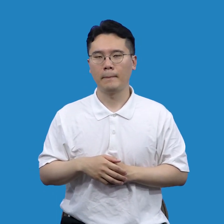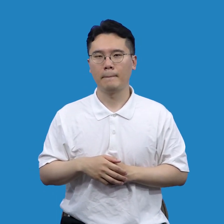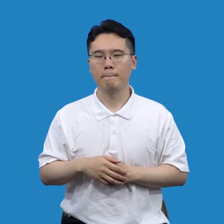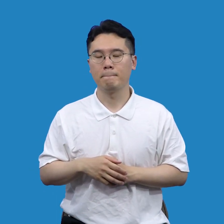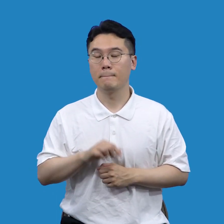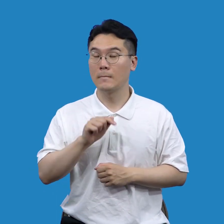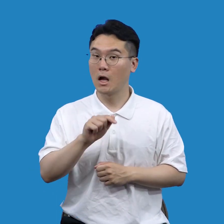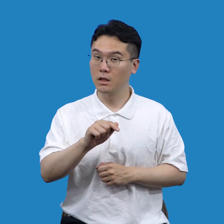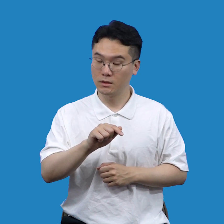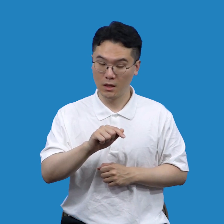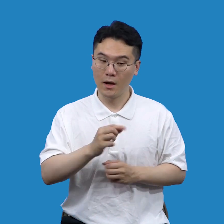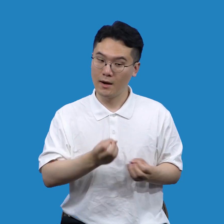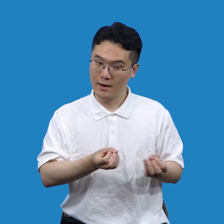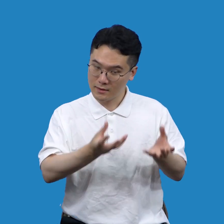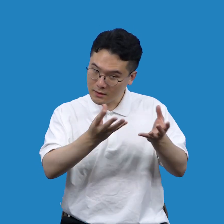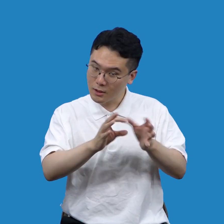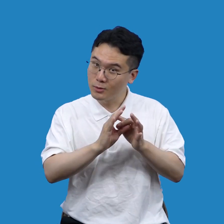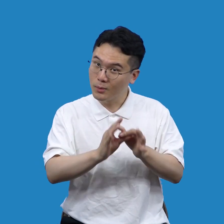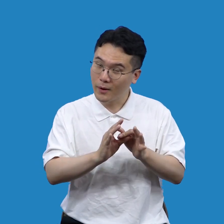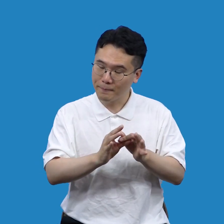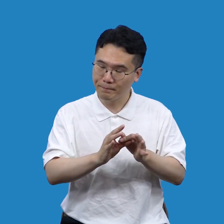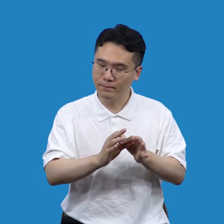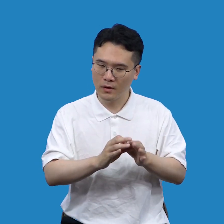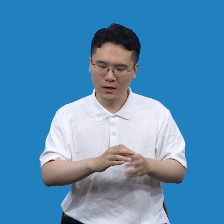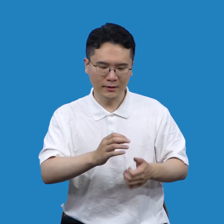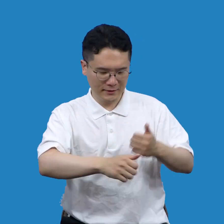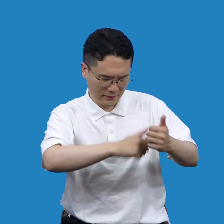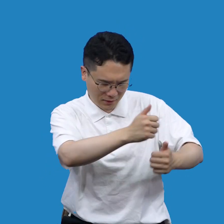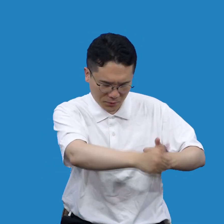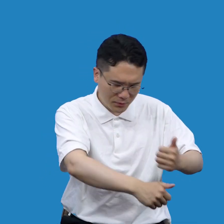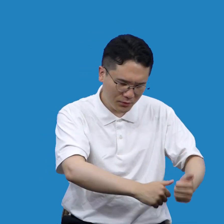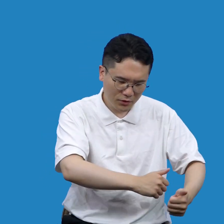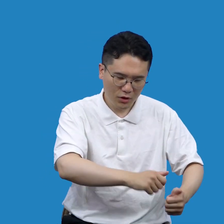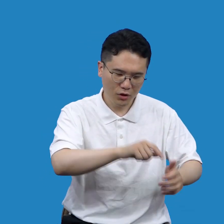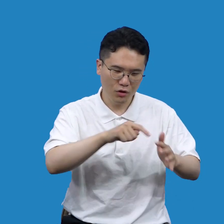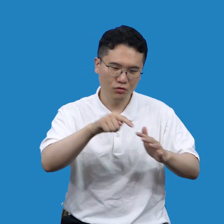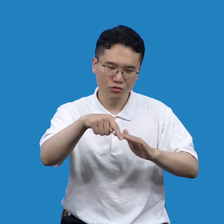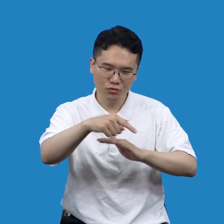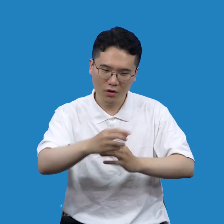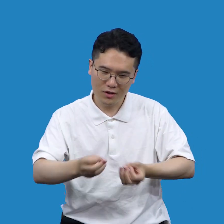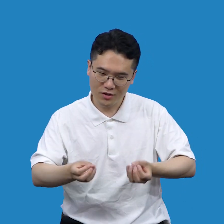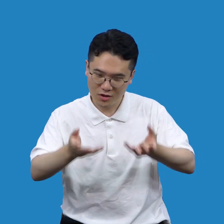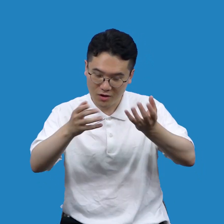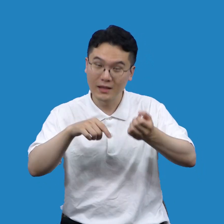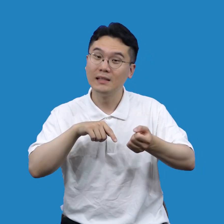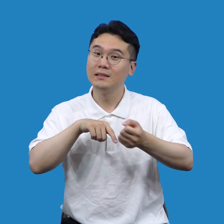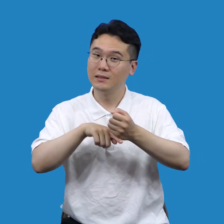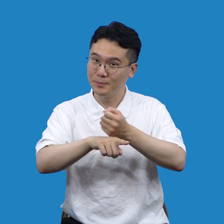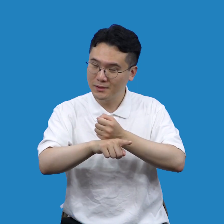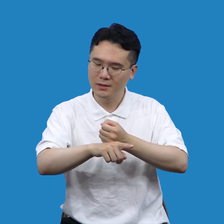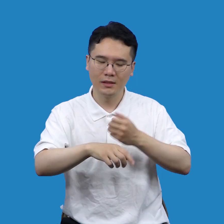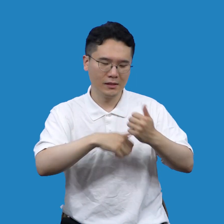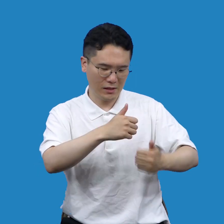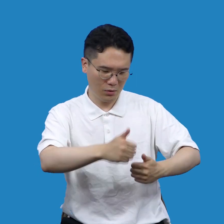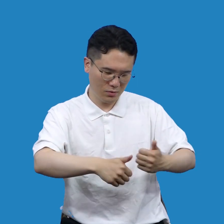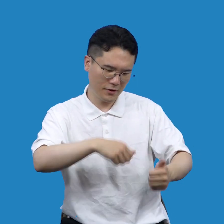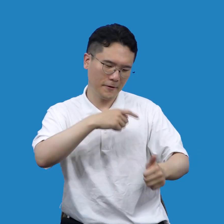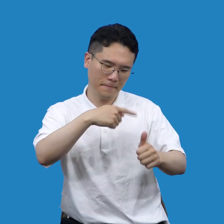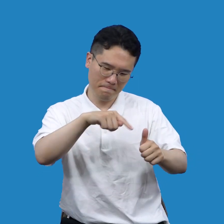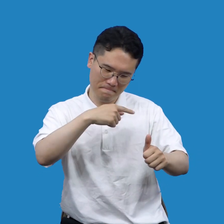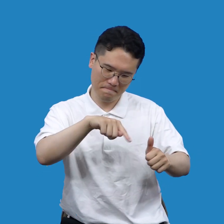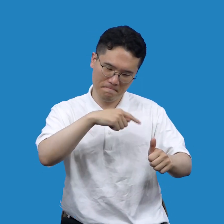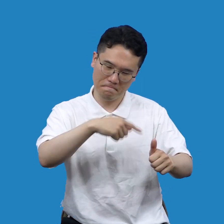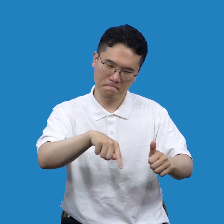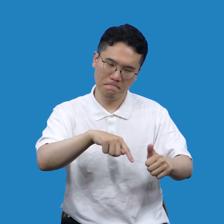이러한 사건을 통해서 자자손손 유월절의 의미를 자손들에게 전달하곤